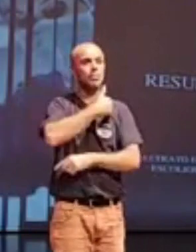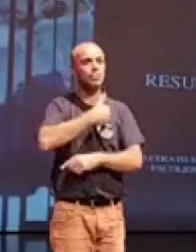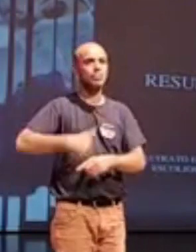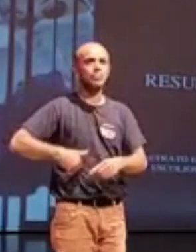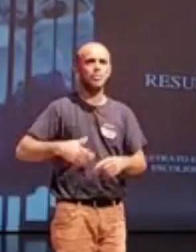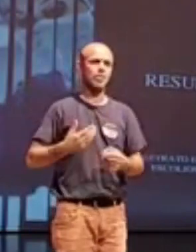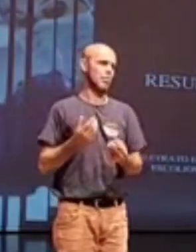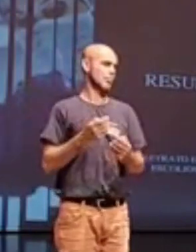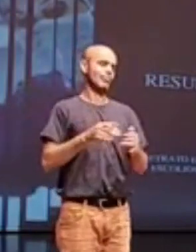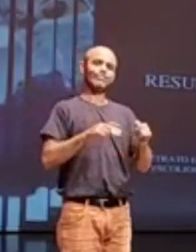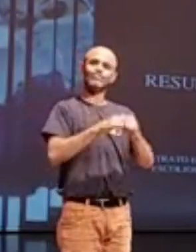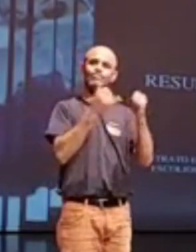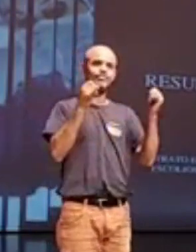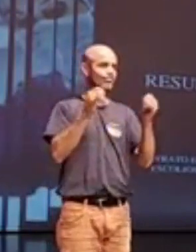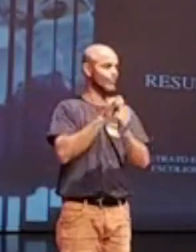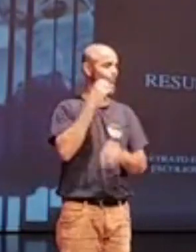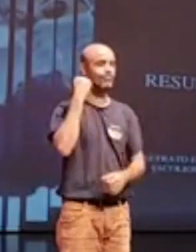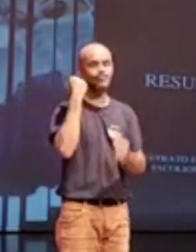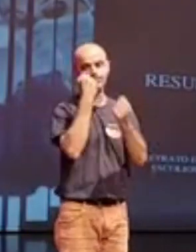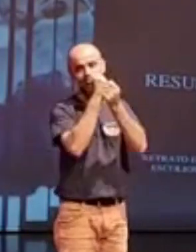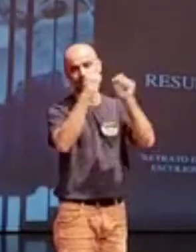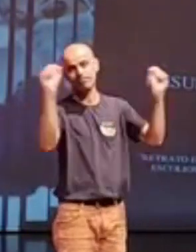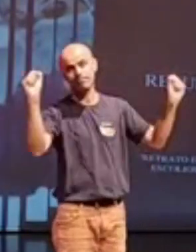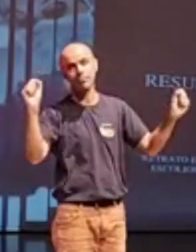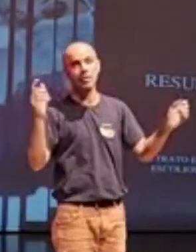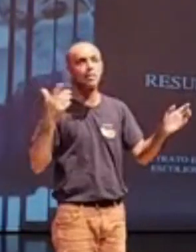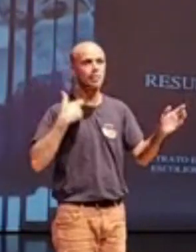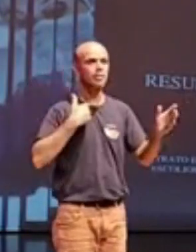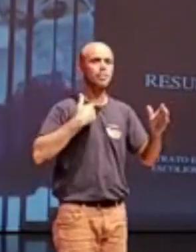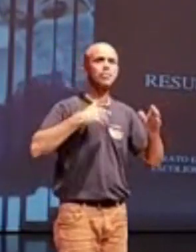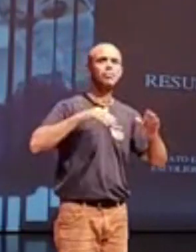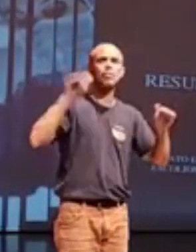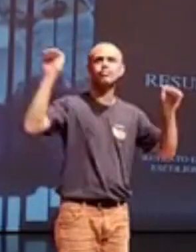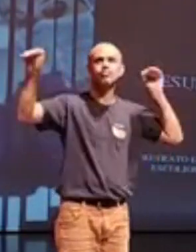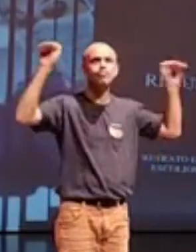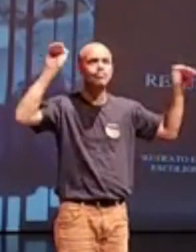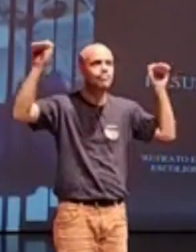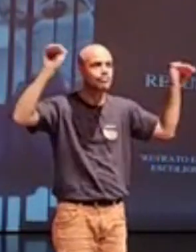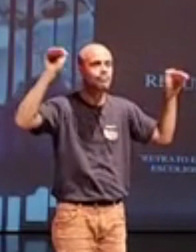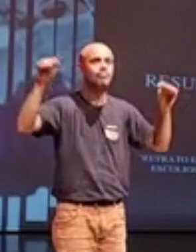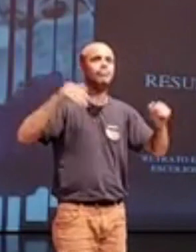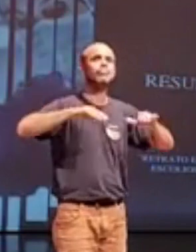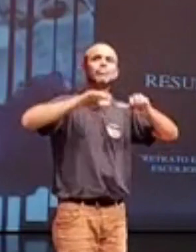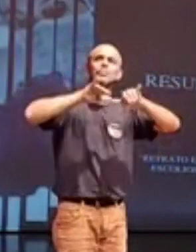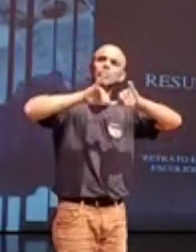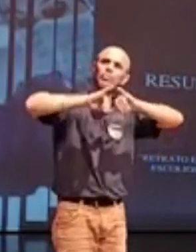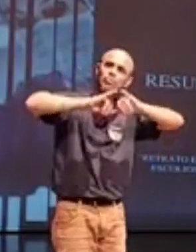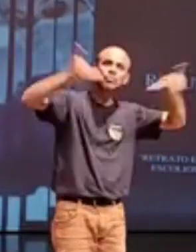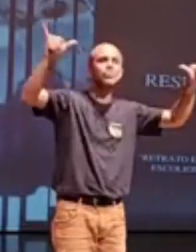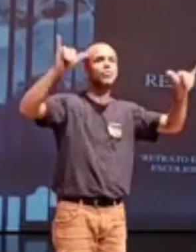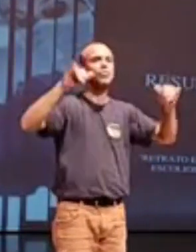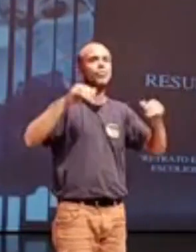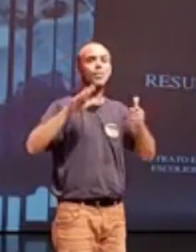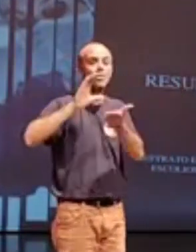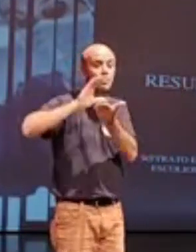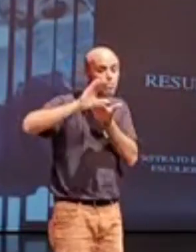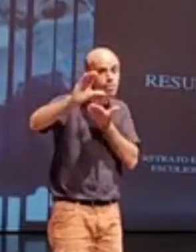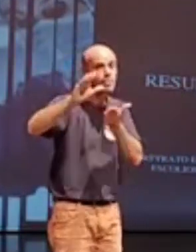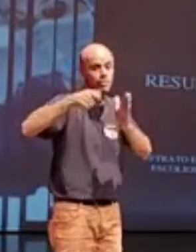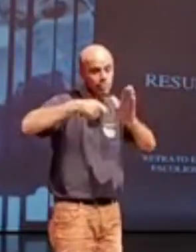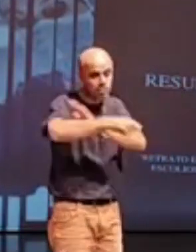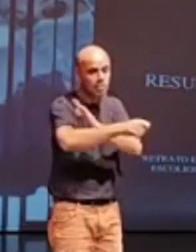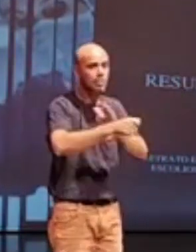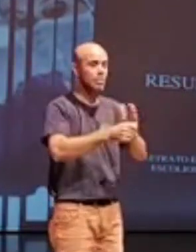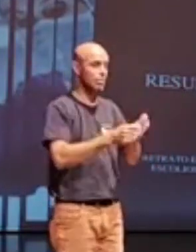vai resolver esses casos, mas pelo menos para racionalizar ou investir melhor esses recursos, porque os recursos